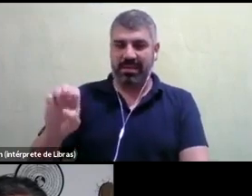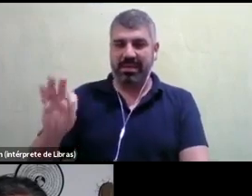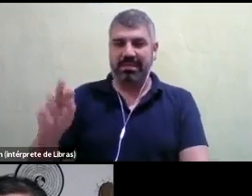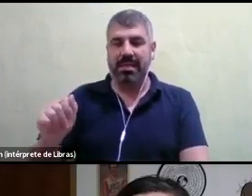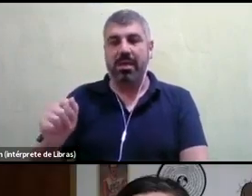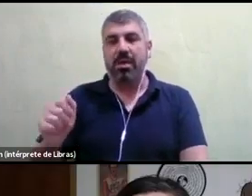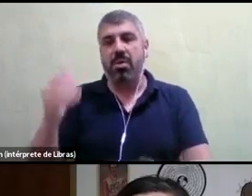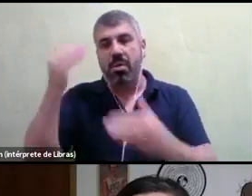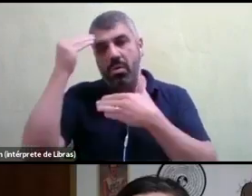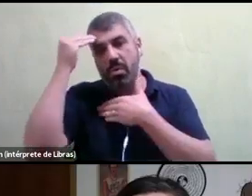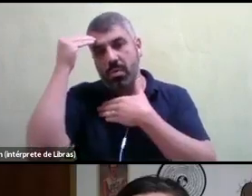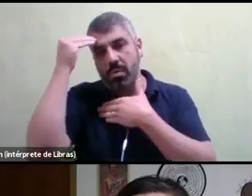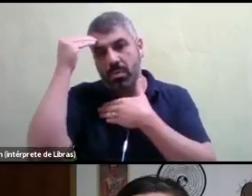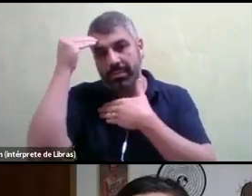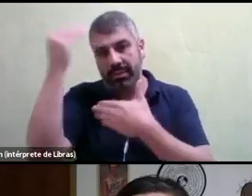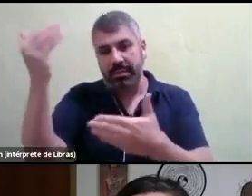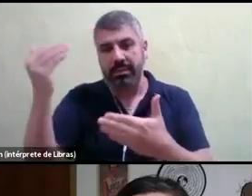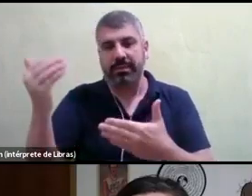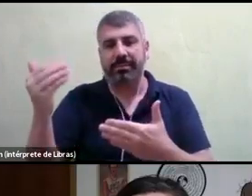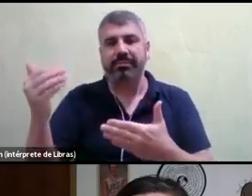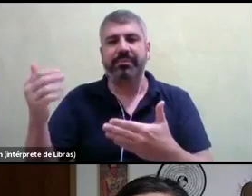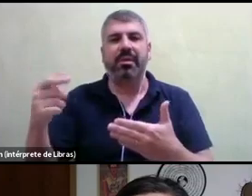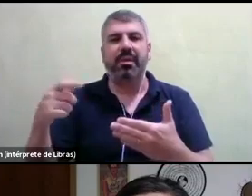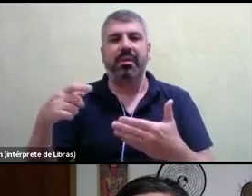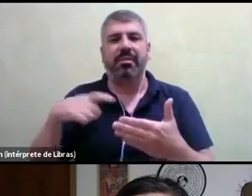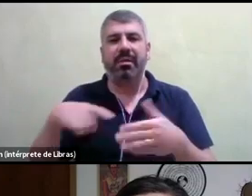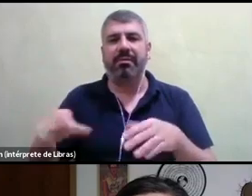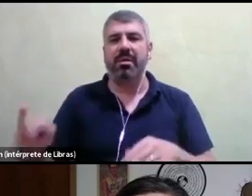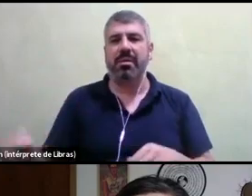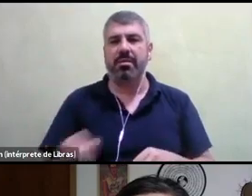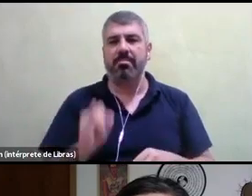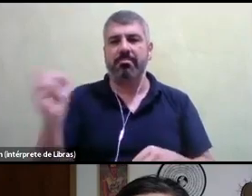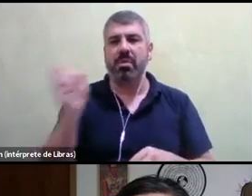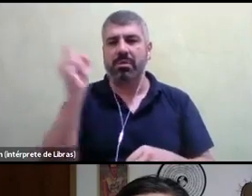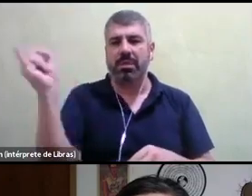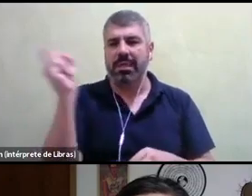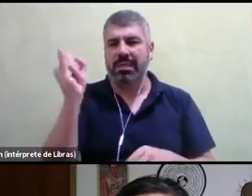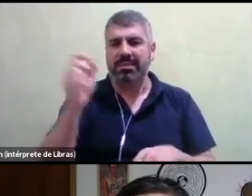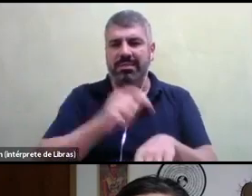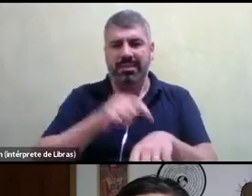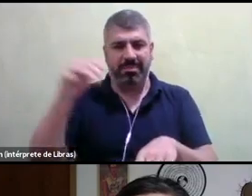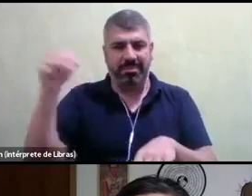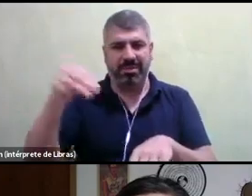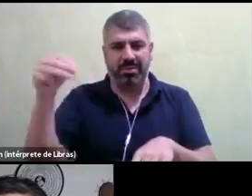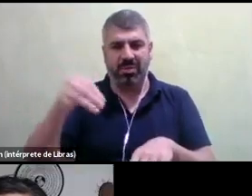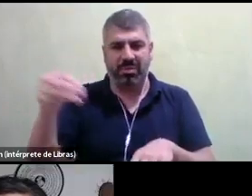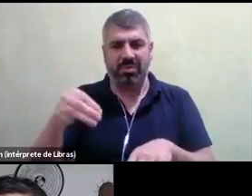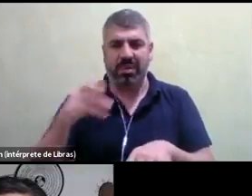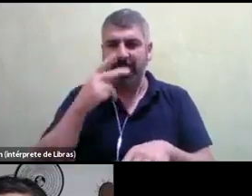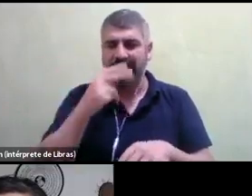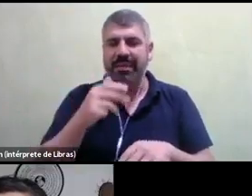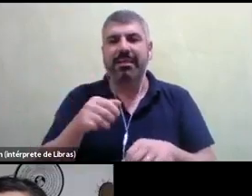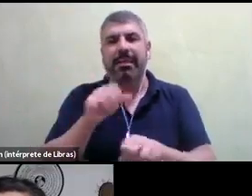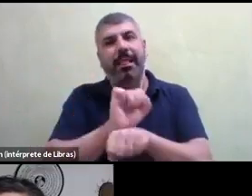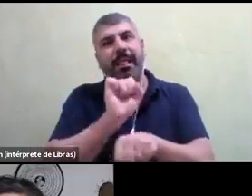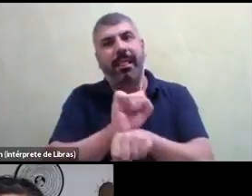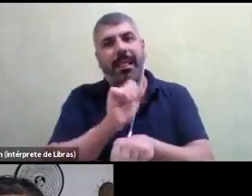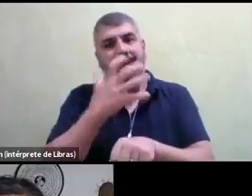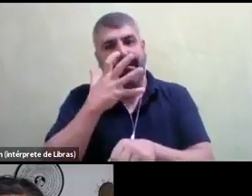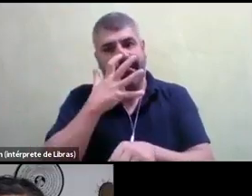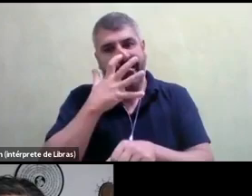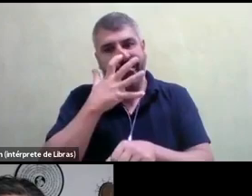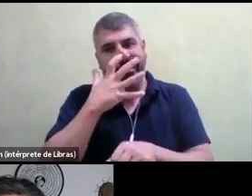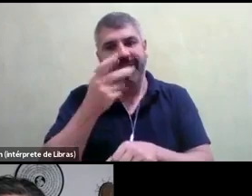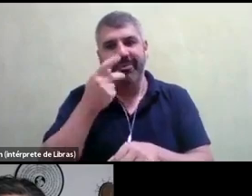Obrigada. E foram preciosos esses minutos, esses tempos. Acho que a gente ficava mais um tempão aqui. E